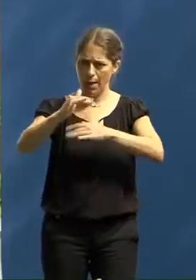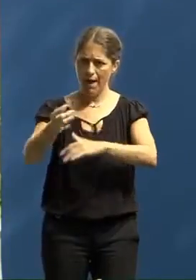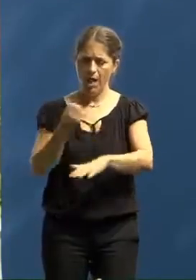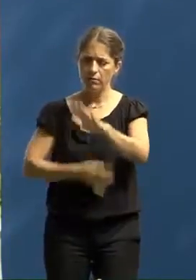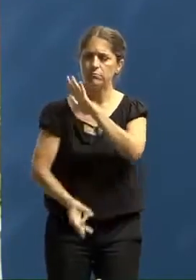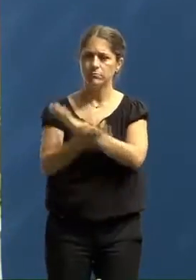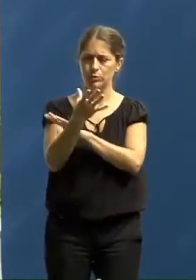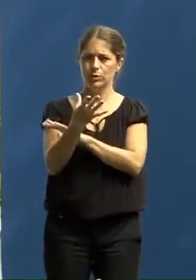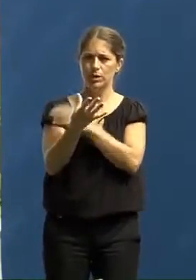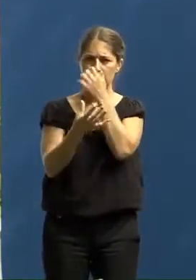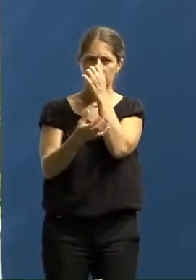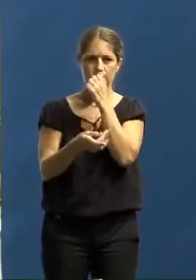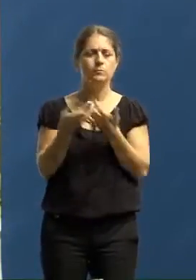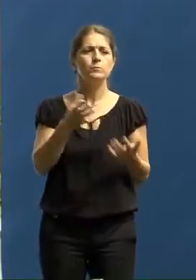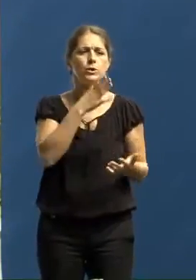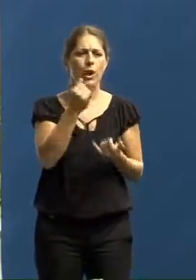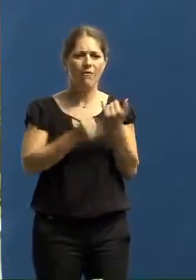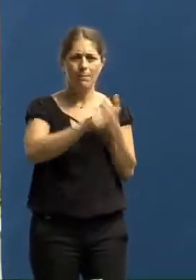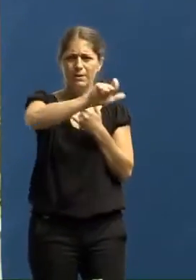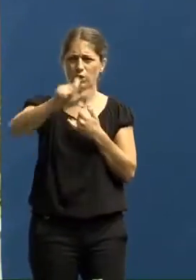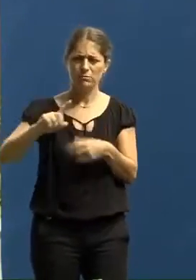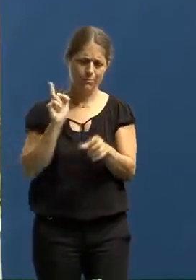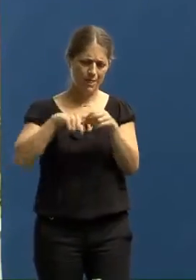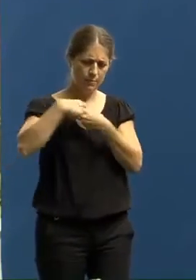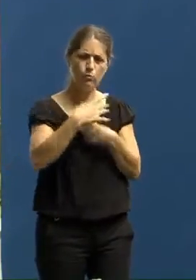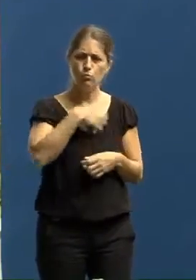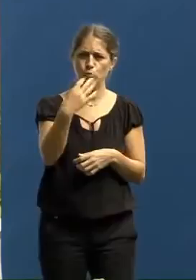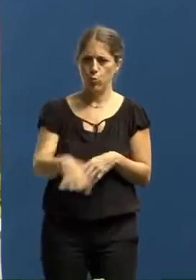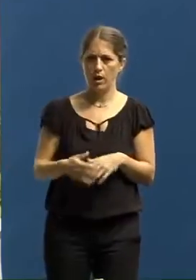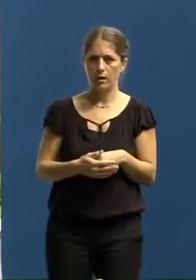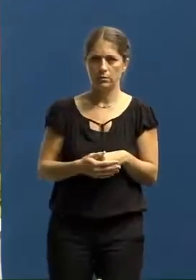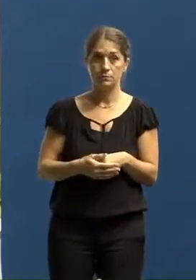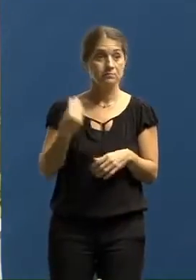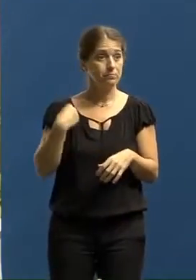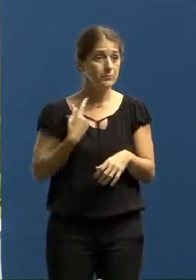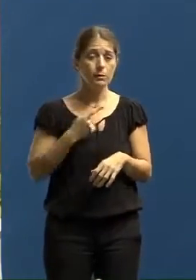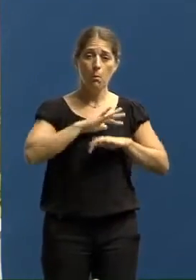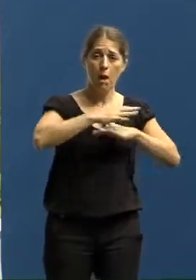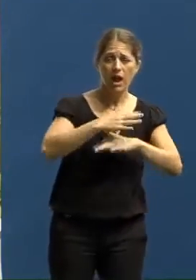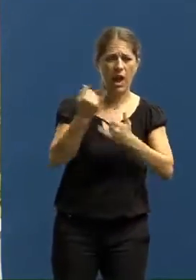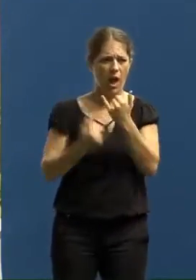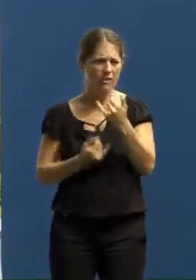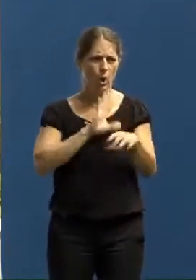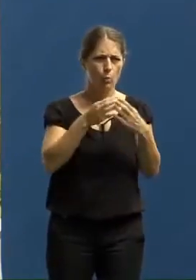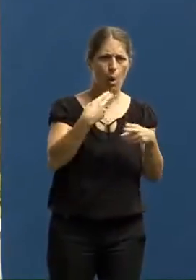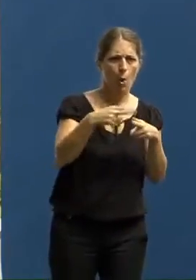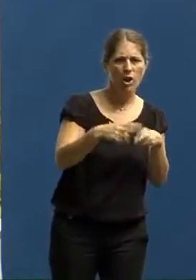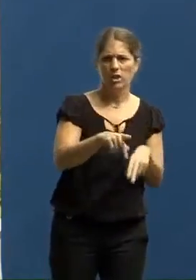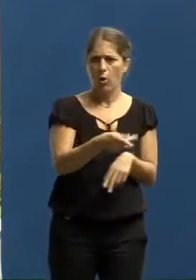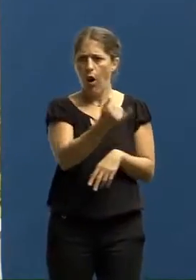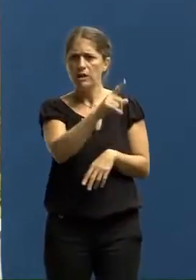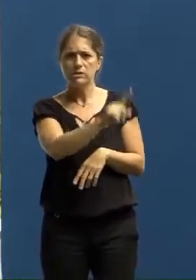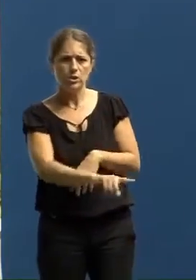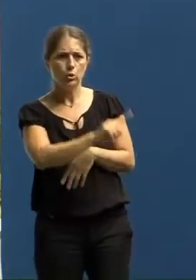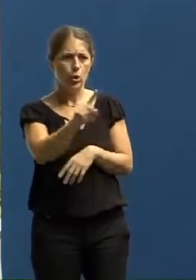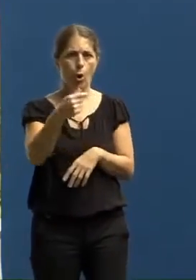todo o mundo, para que todo o mundo pudese participar, para que con marea ou sin marea, con partido ou sin partido, ou incluso a título individual, como